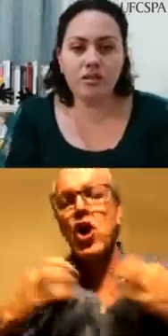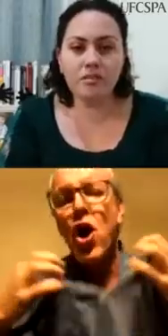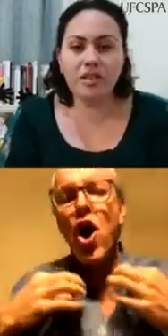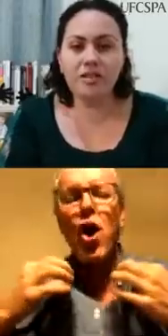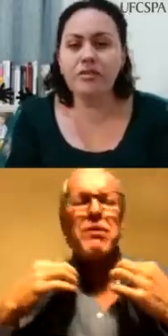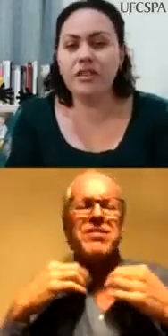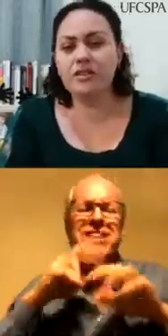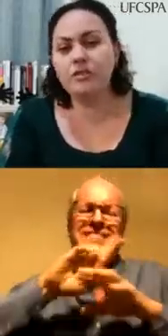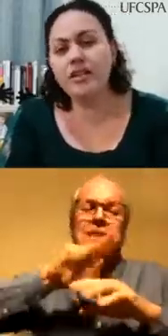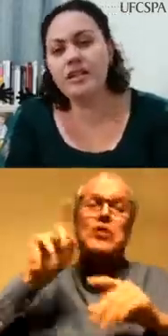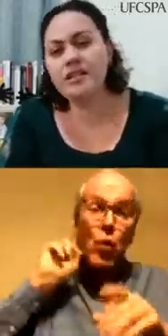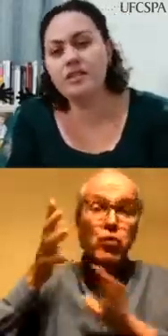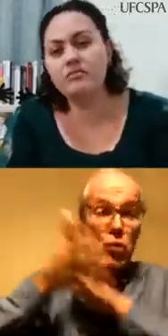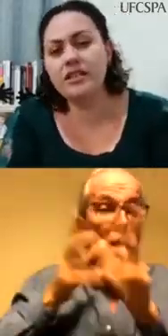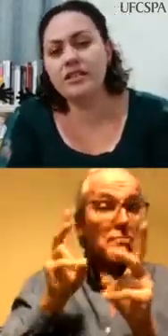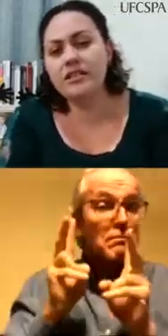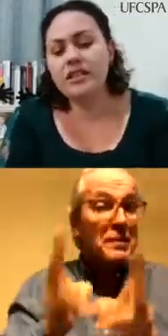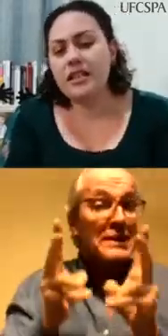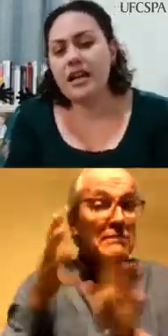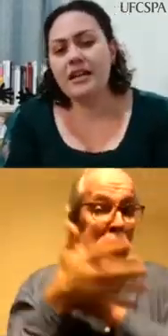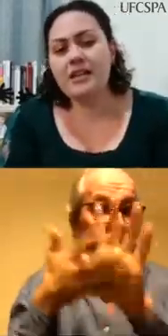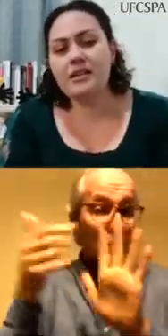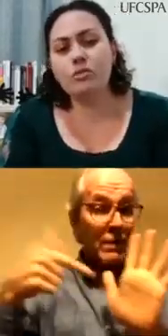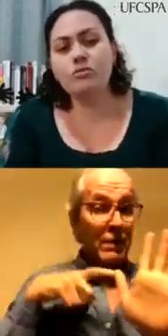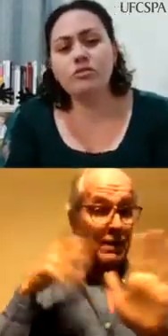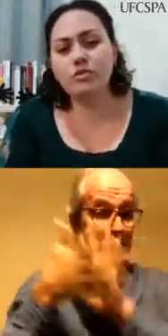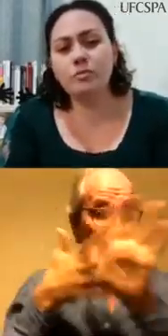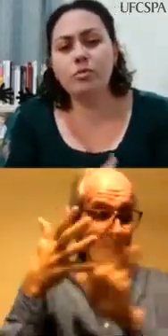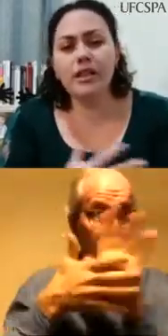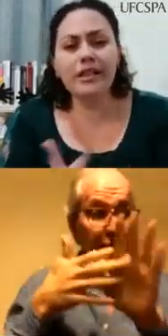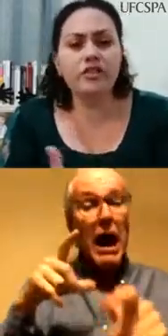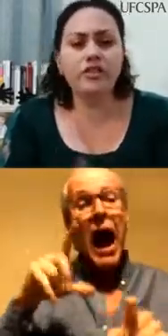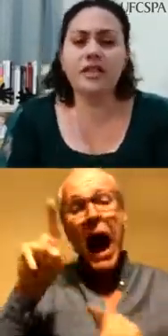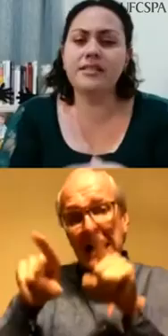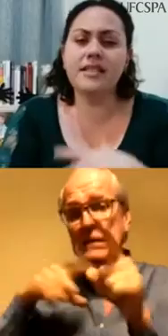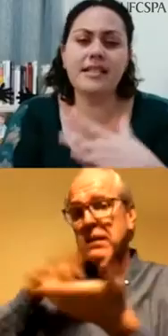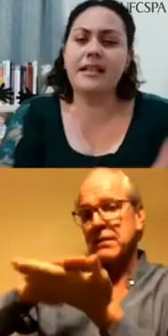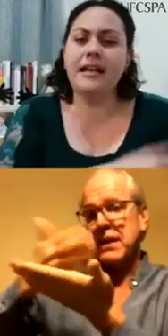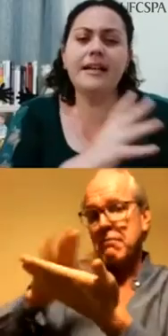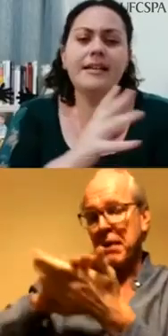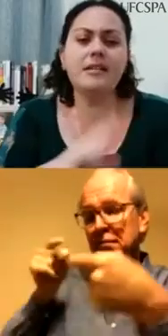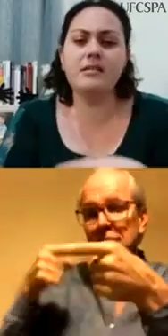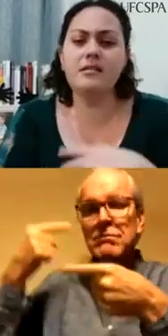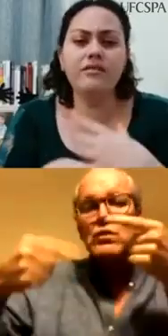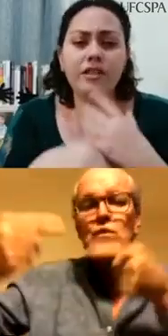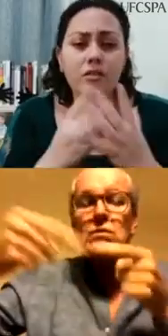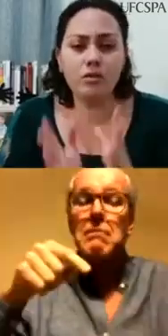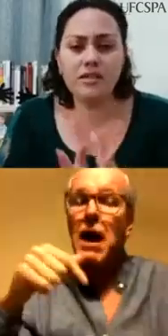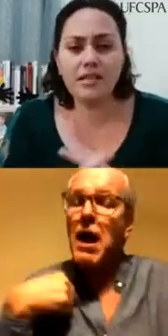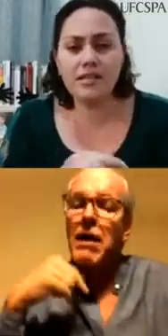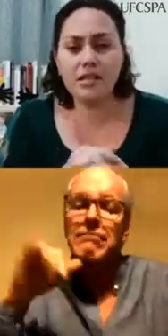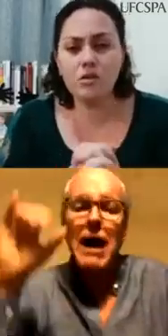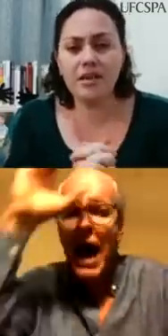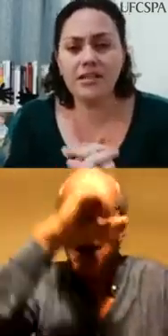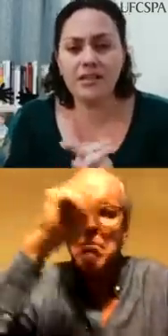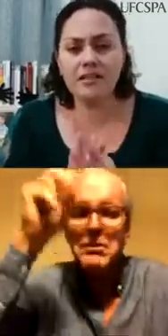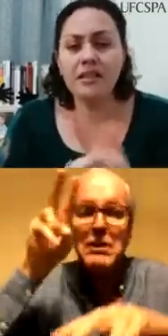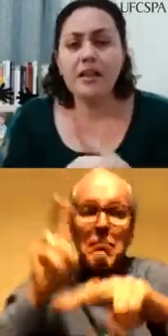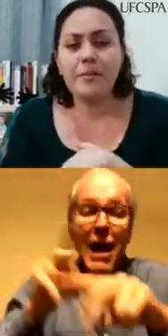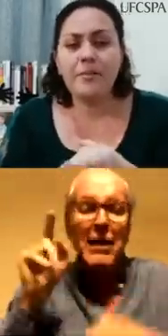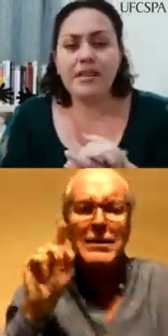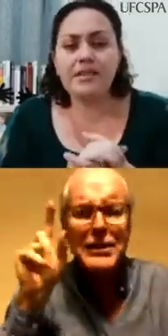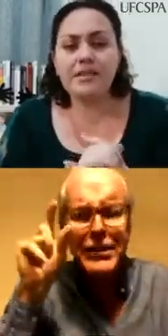no entretenimento, né? Tanto em relação à questão de política, artesanais, enfim, todas essas questões,